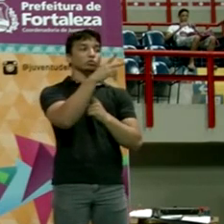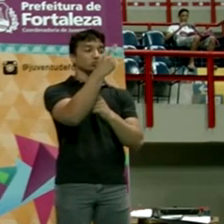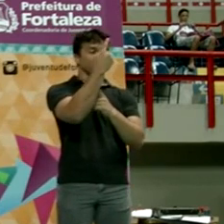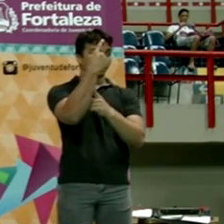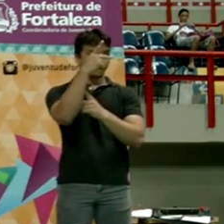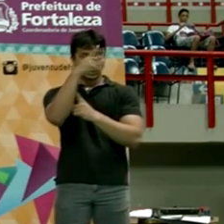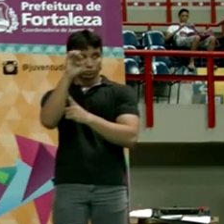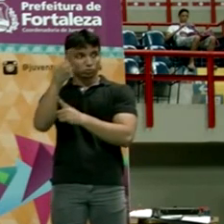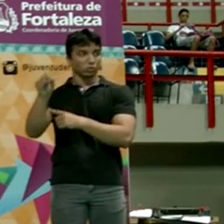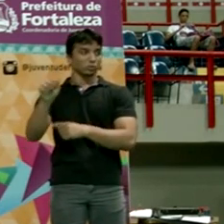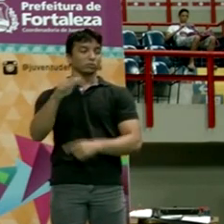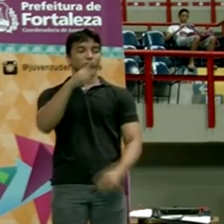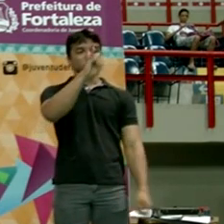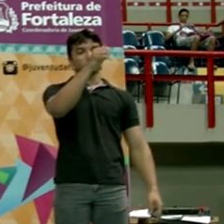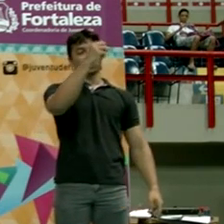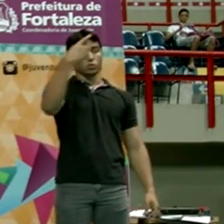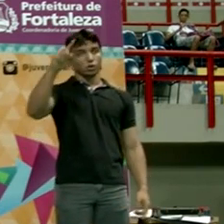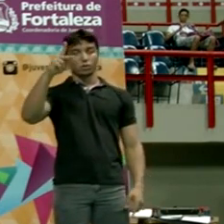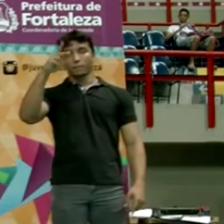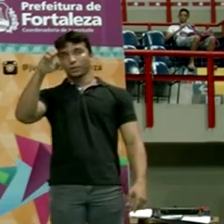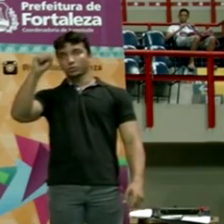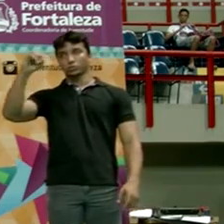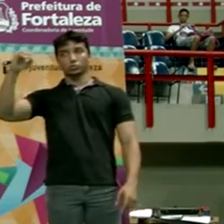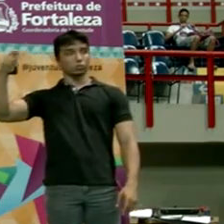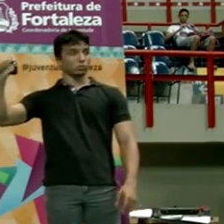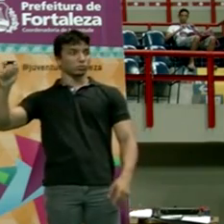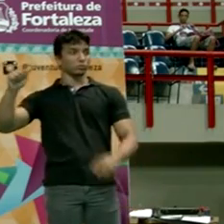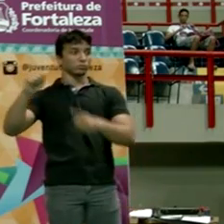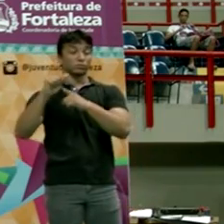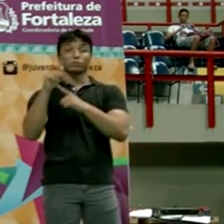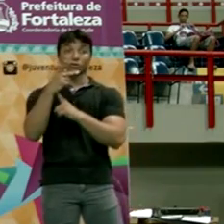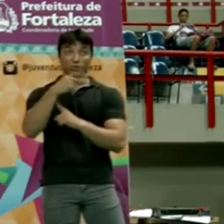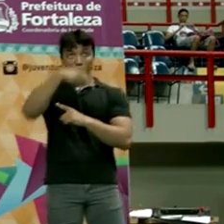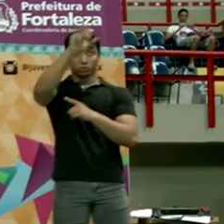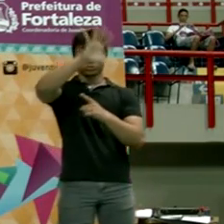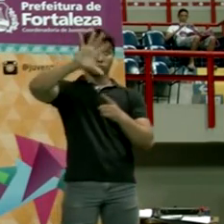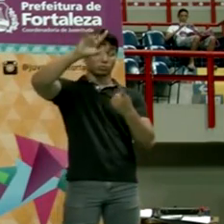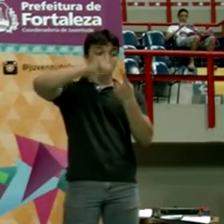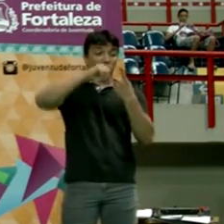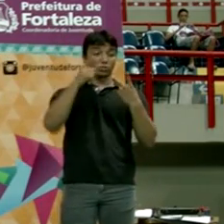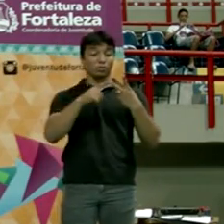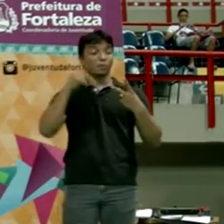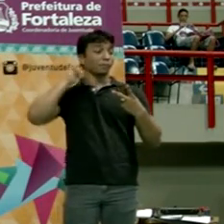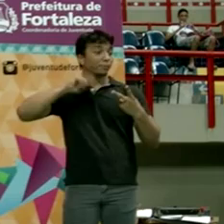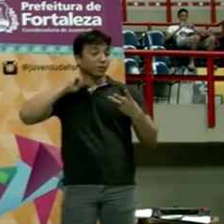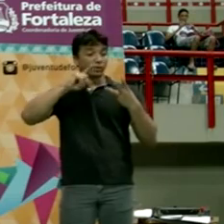Pessoa. Olha lá, uniu Minas, parte do Nordeste e